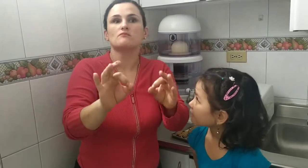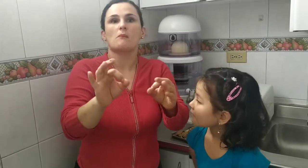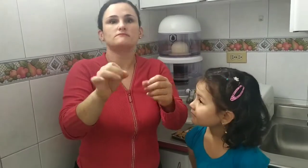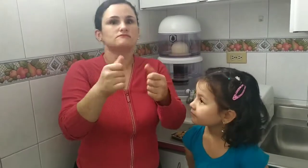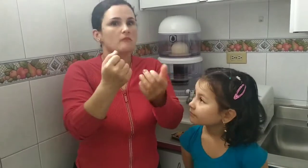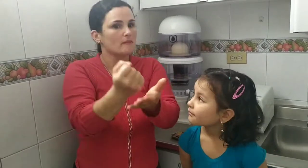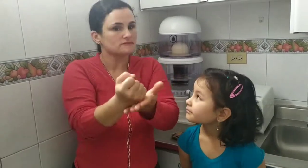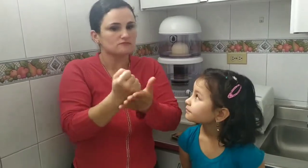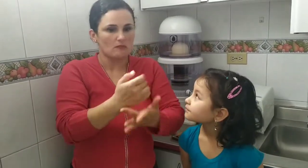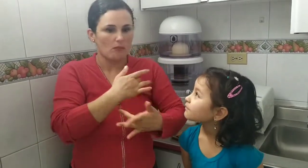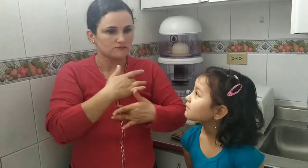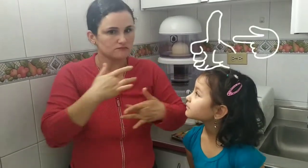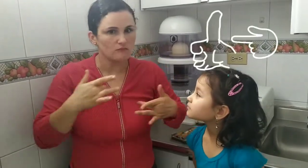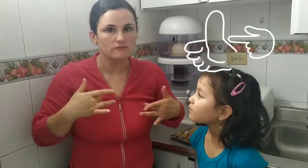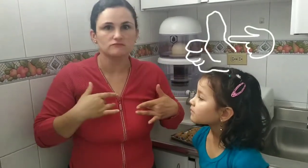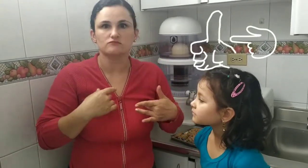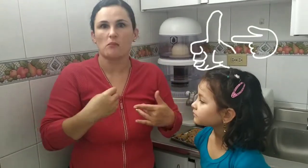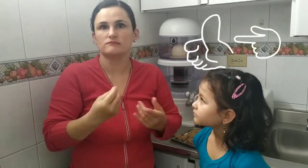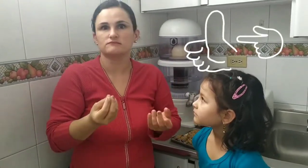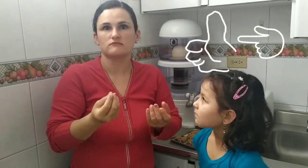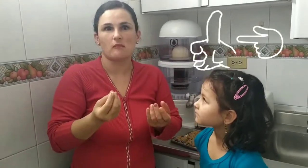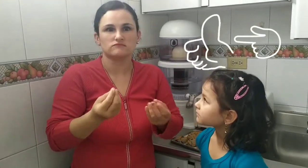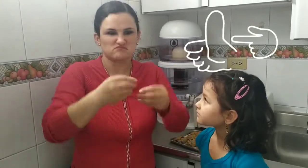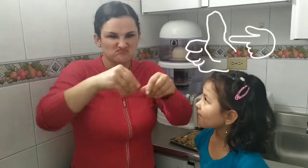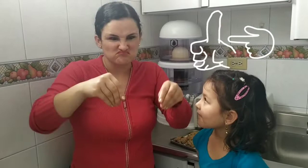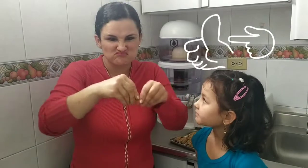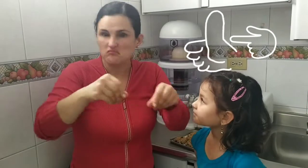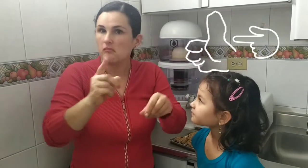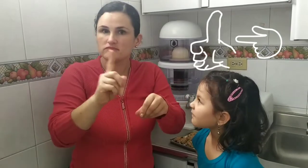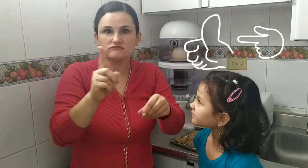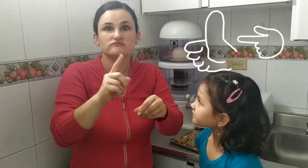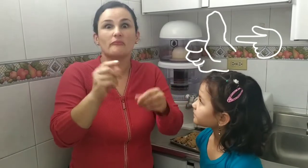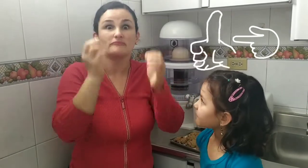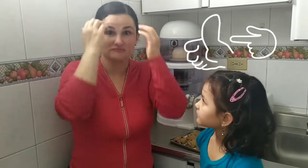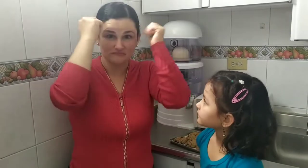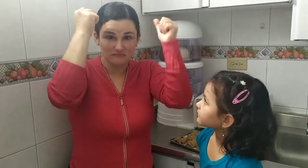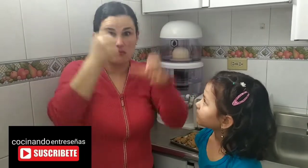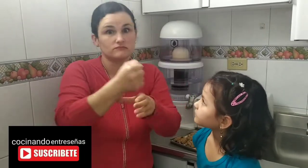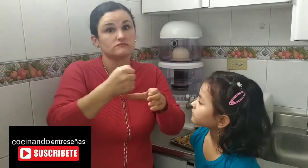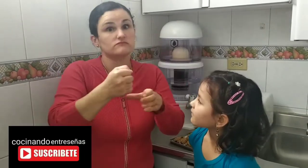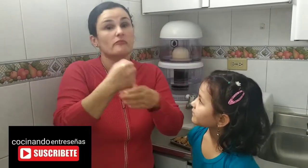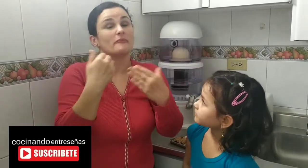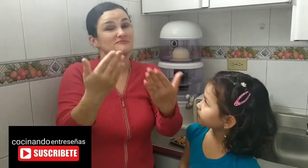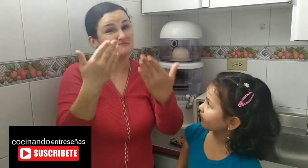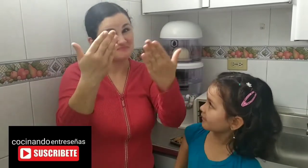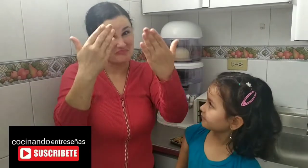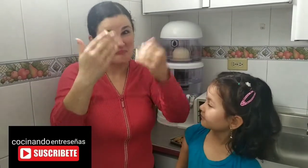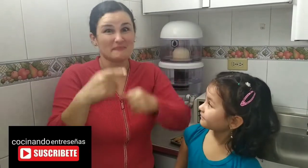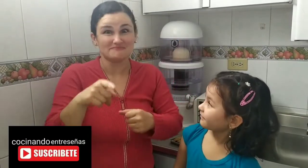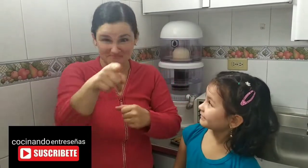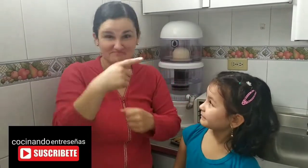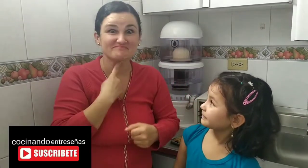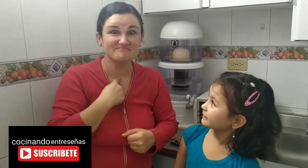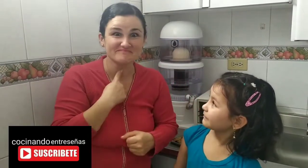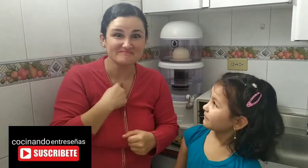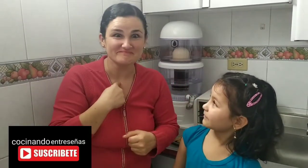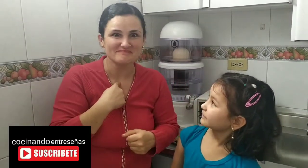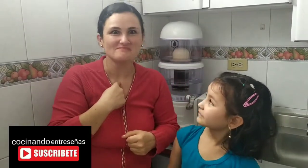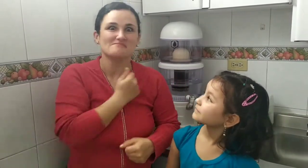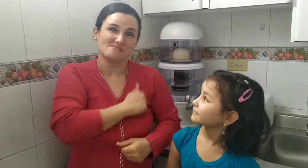Esta receta es muy buena, muy saludable, porque no es solo harina. La avena es muy nutritiva.